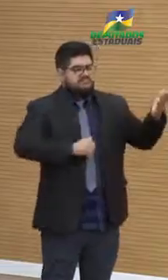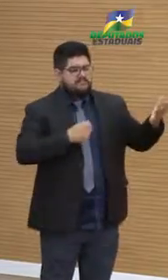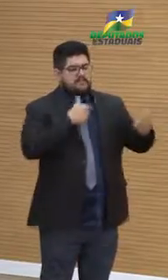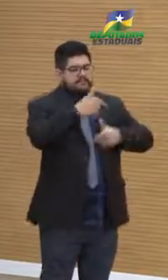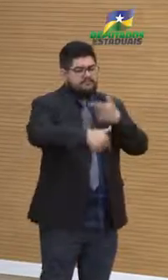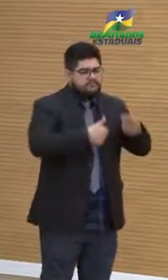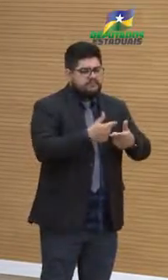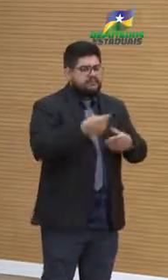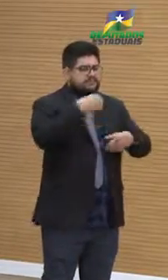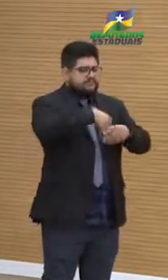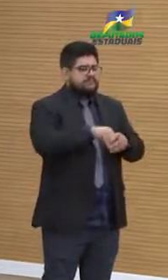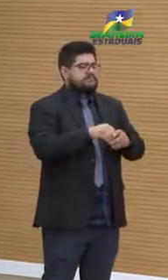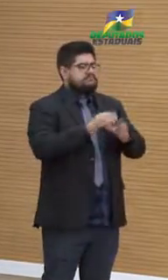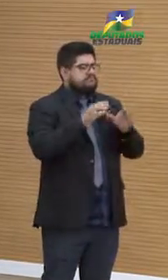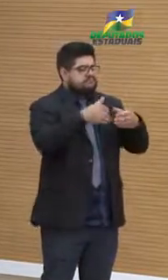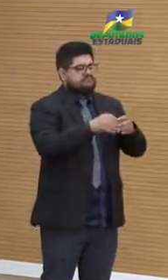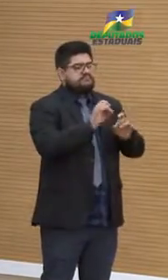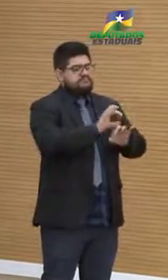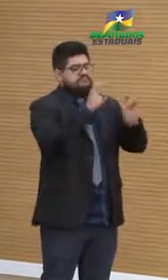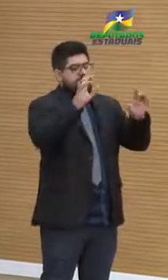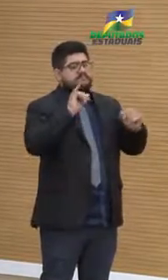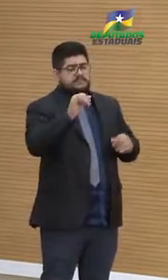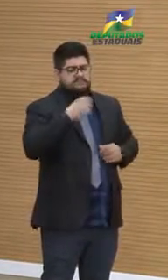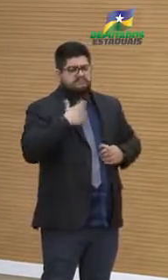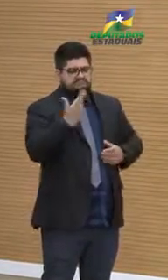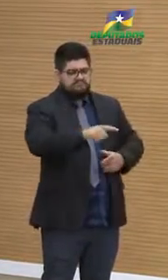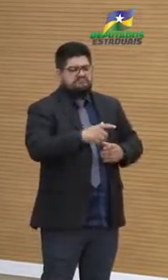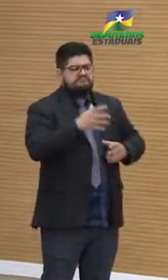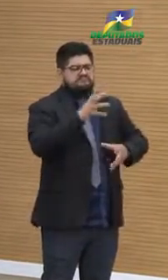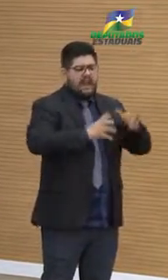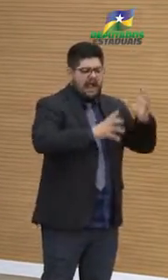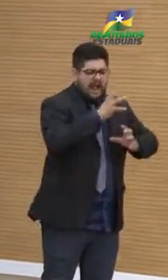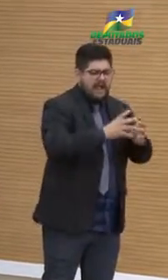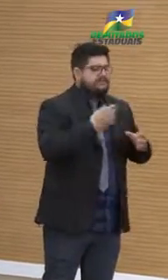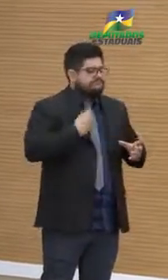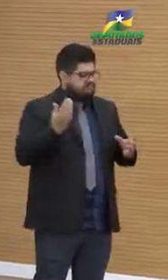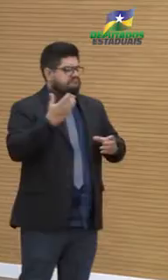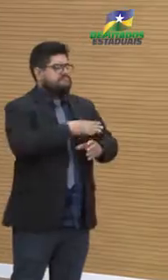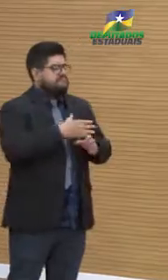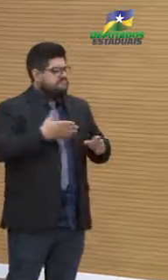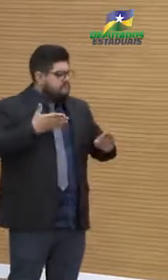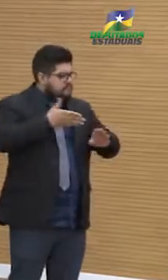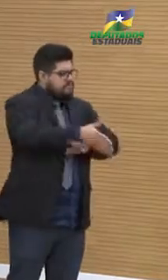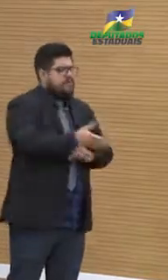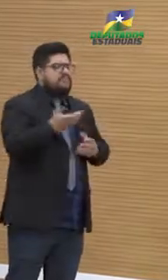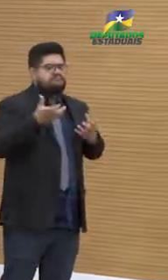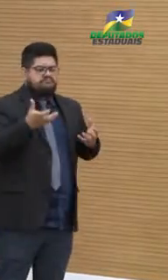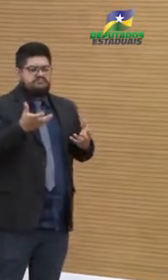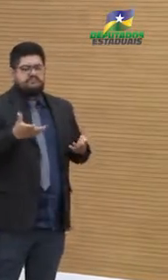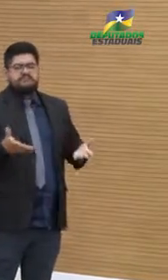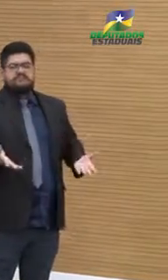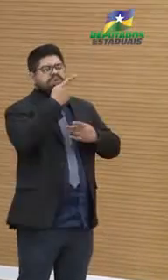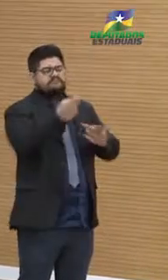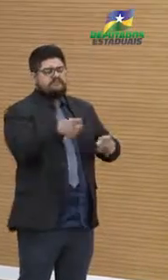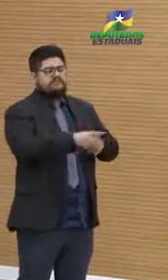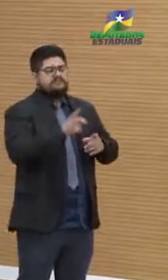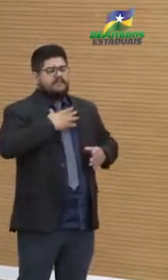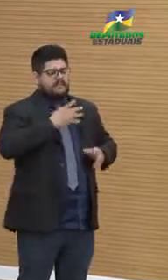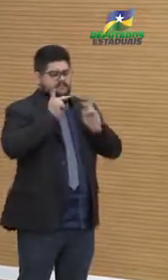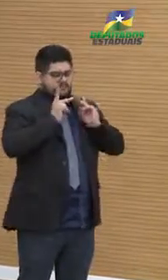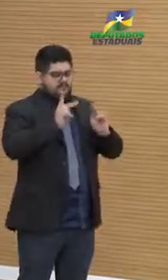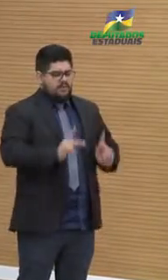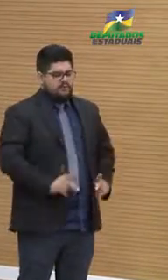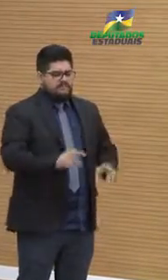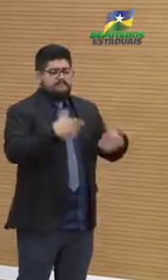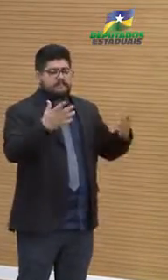Comissão Especial. Já que é para entrar na confusão, me coloque no olho do furacão. E a gente tem avançado das 5 emendas, mas a